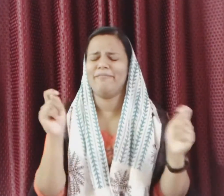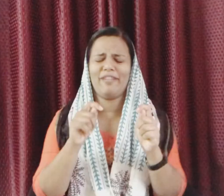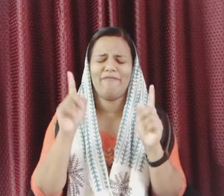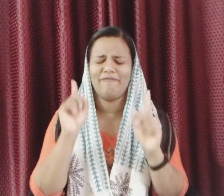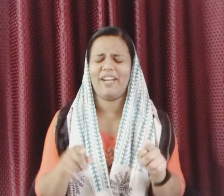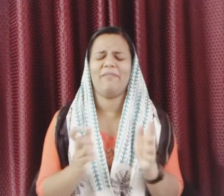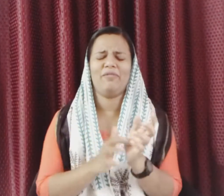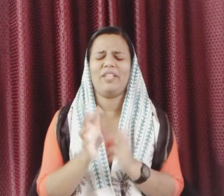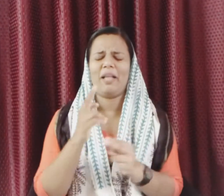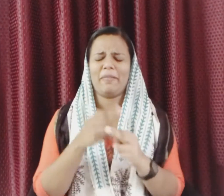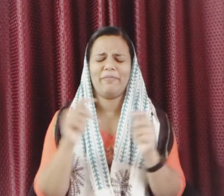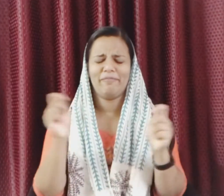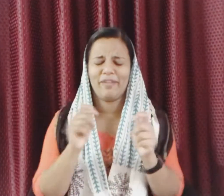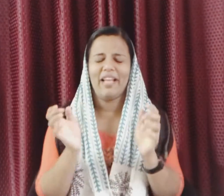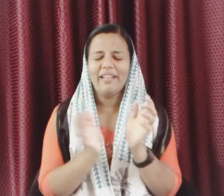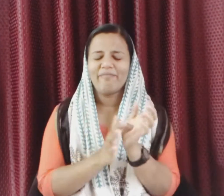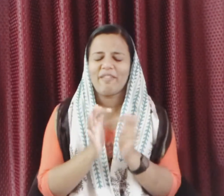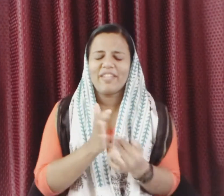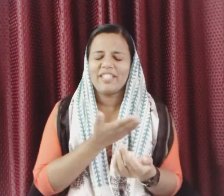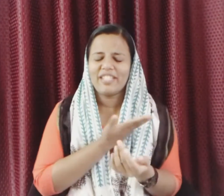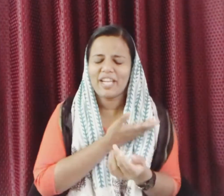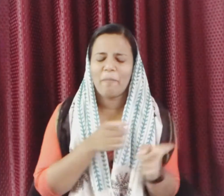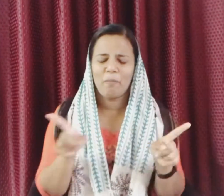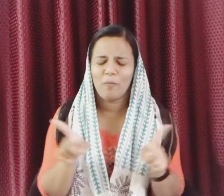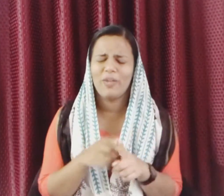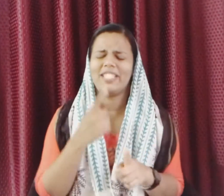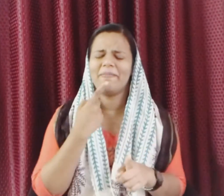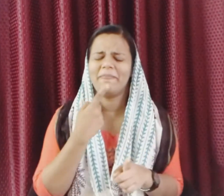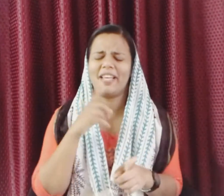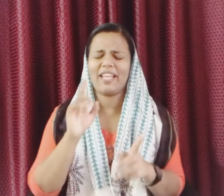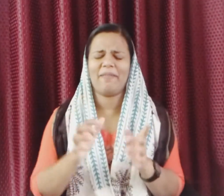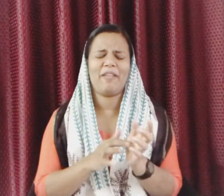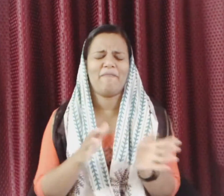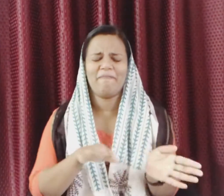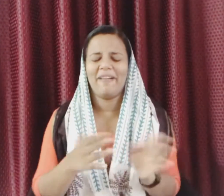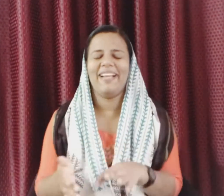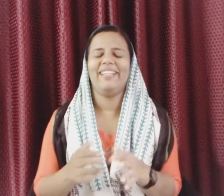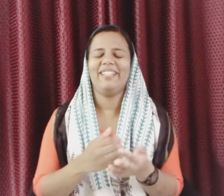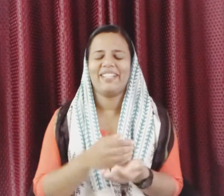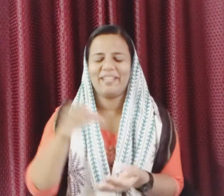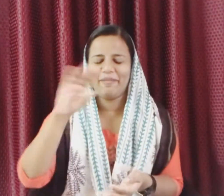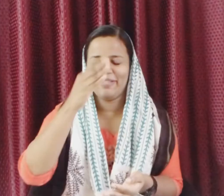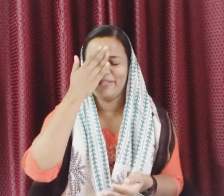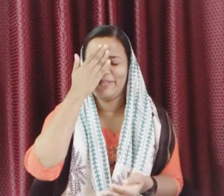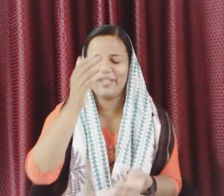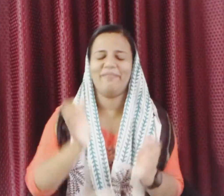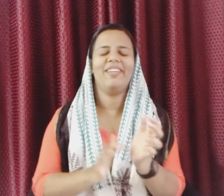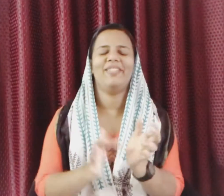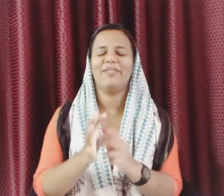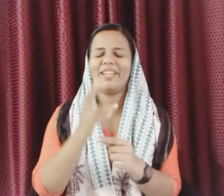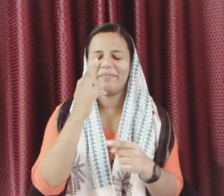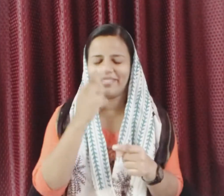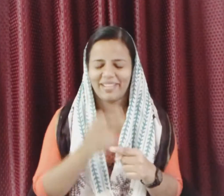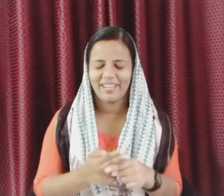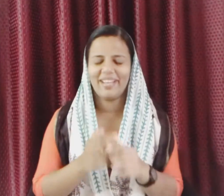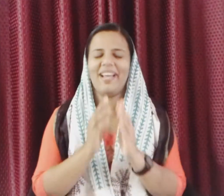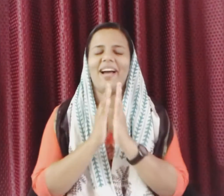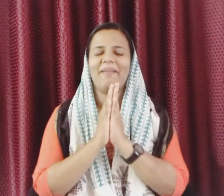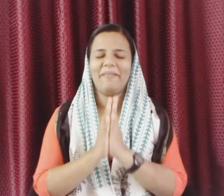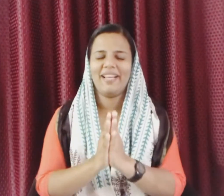കൺട്രോൾഡാകട്ടെ, യേശുവിൻ്റെ നാമത്തിൽ കൺട്രോൾ. ദൈവത്തിൻ്റെ ഹിതപ്രകാരം സംസാരിക്കുന്നവരാക്കി ഞങ്ങളെ മാറ്റുന്ന കൃപകൾക്കായി സ്തോത്രം. യേശു ക്രിസ്തുവിൻ നാമത്തിൽ